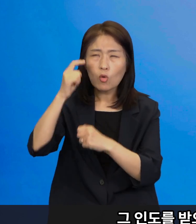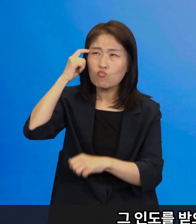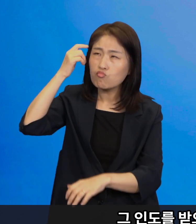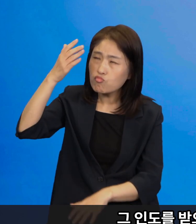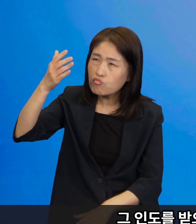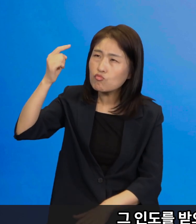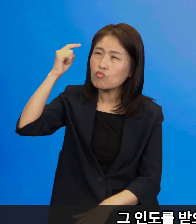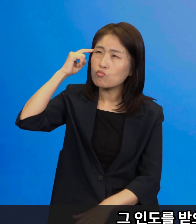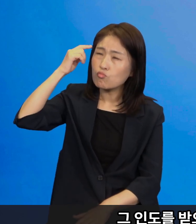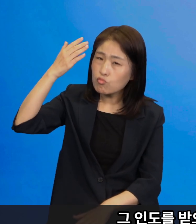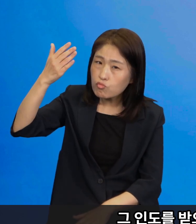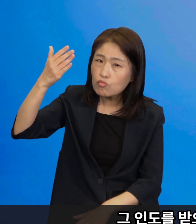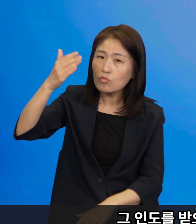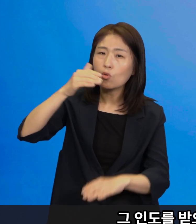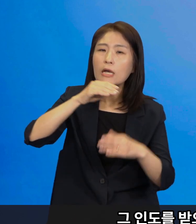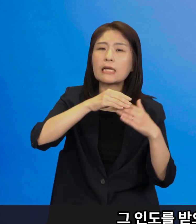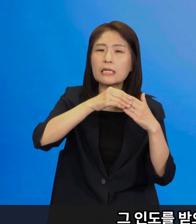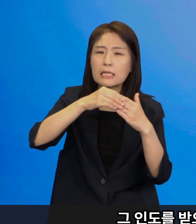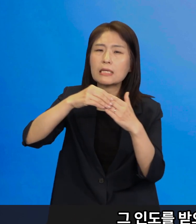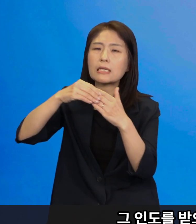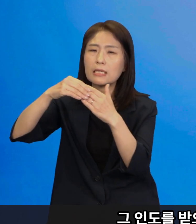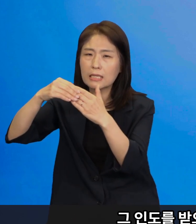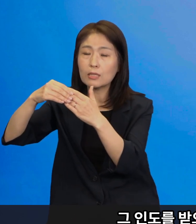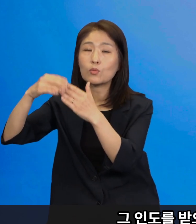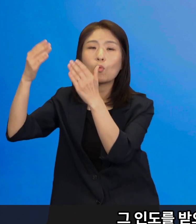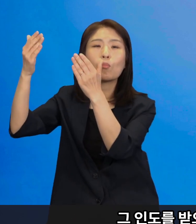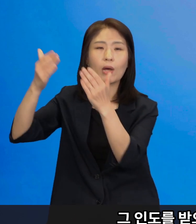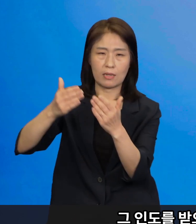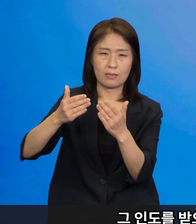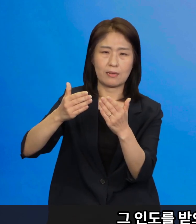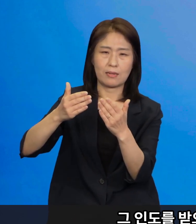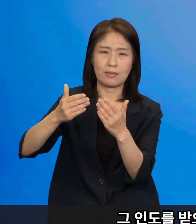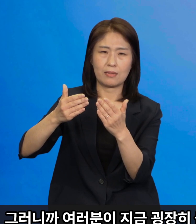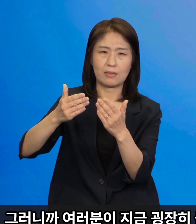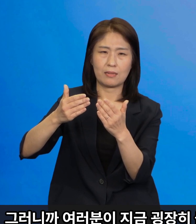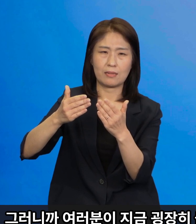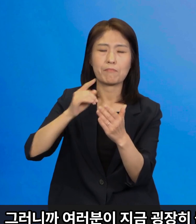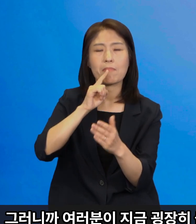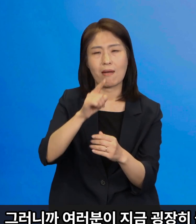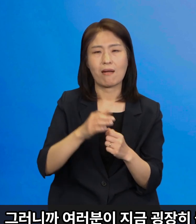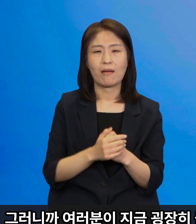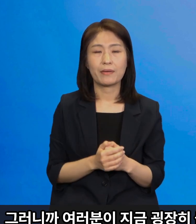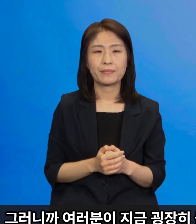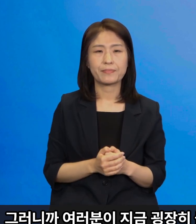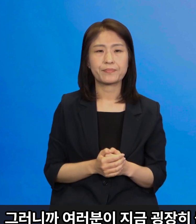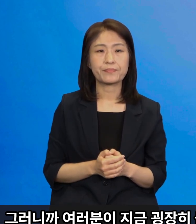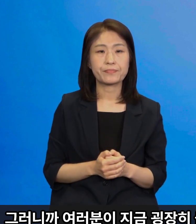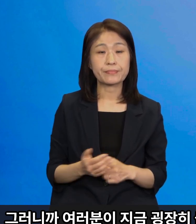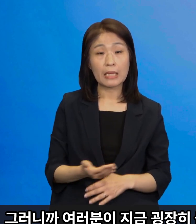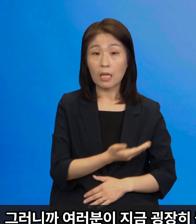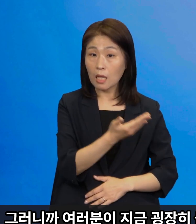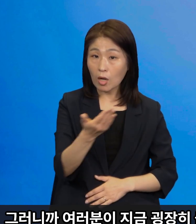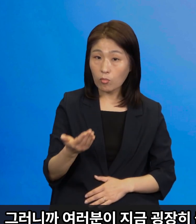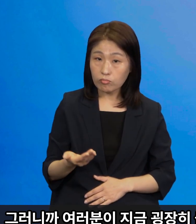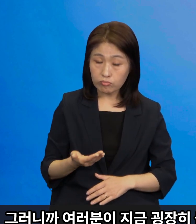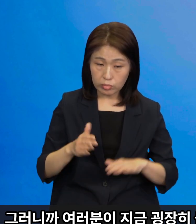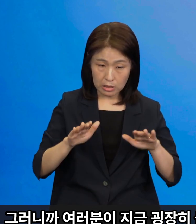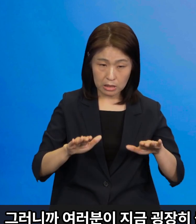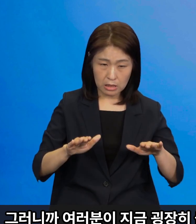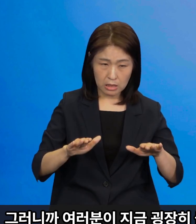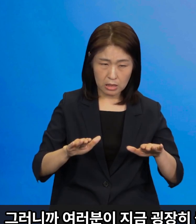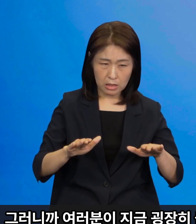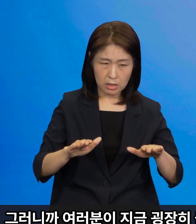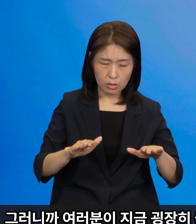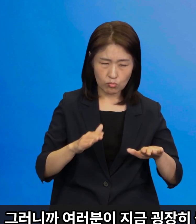그 인도를 받으라고 말씀을 하는 거예요. 그러니까 여러분이 지금 굉장히 몰두하고 있는 그 문제,